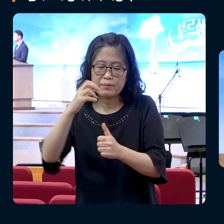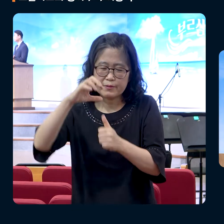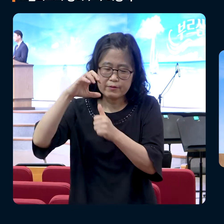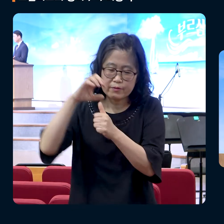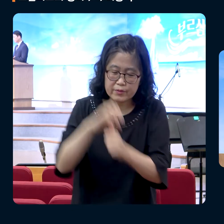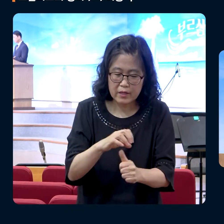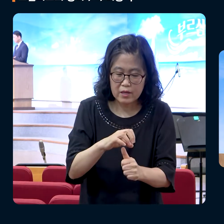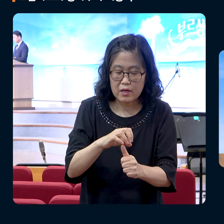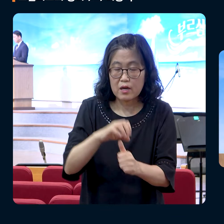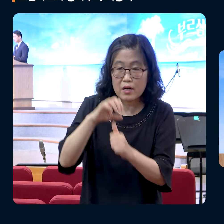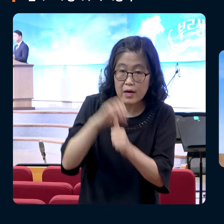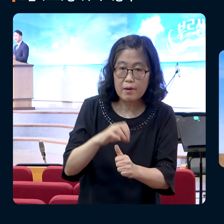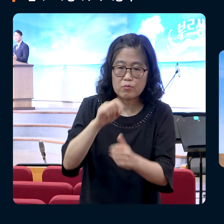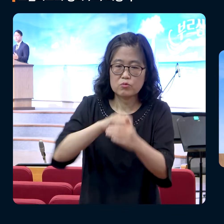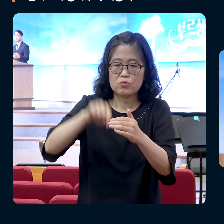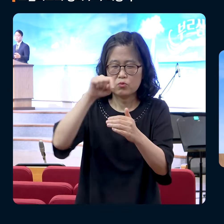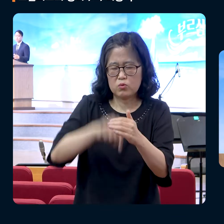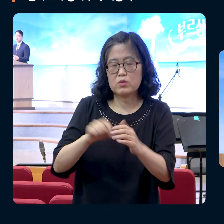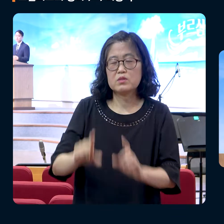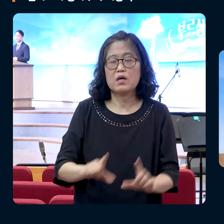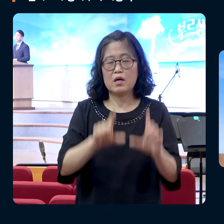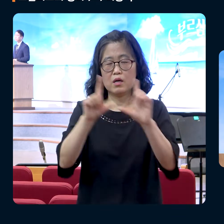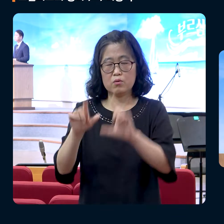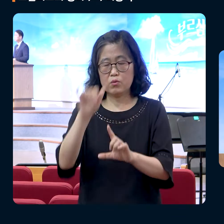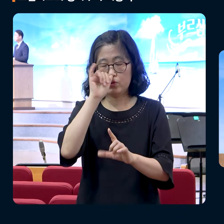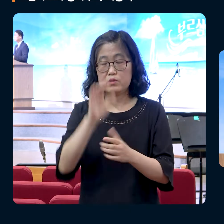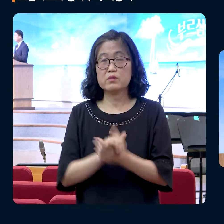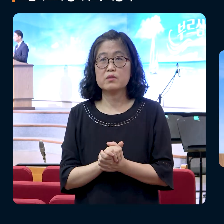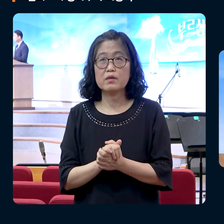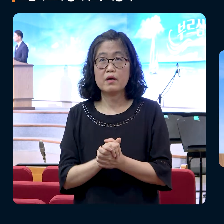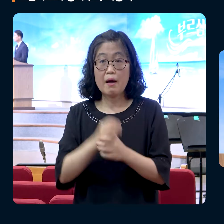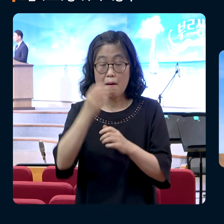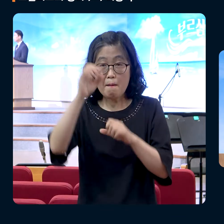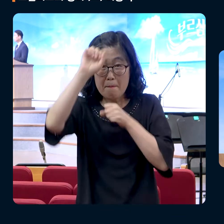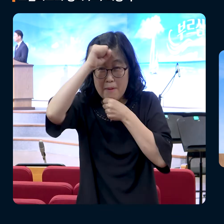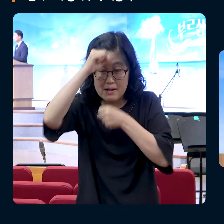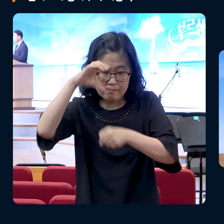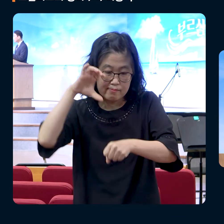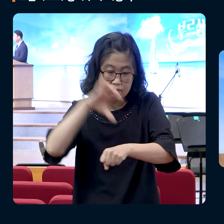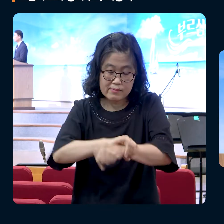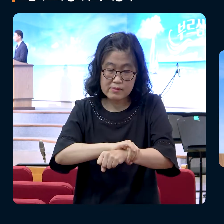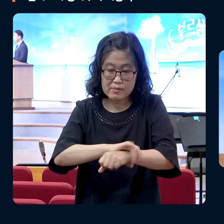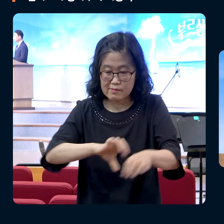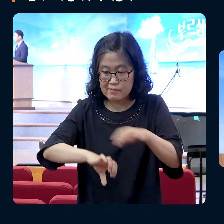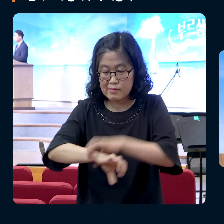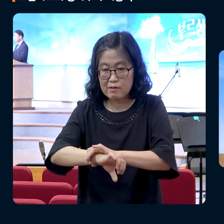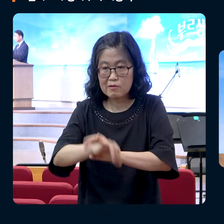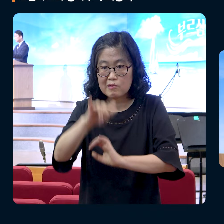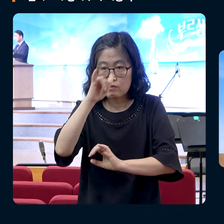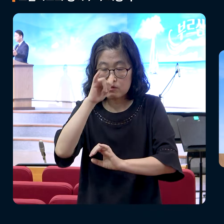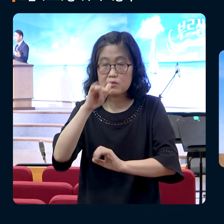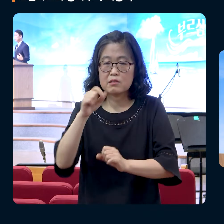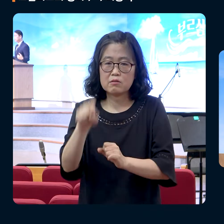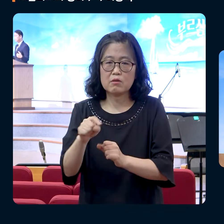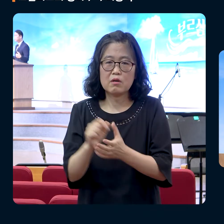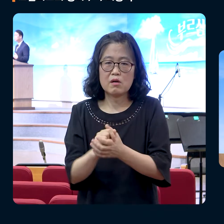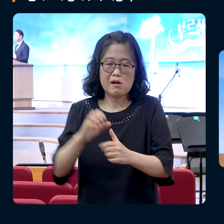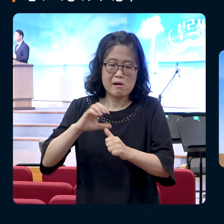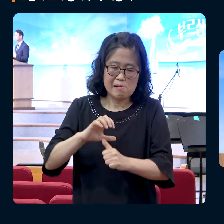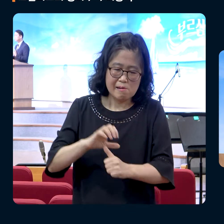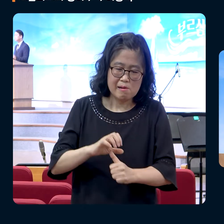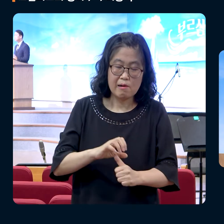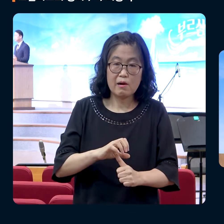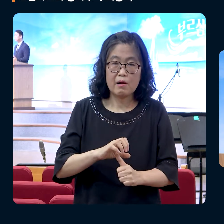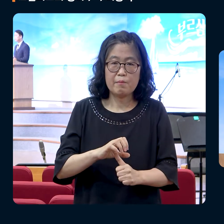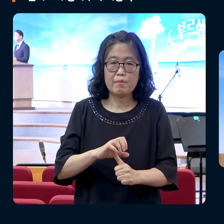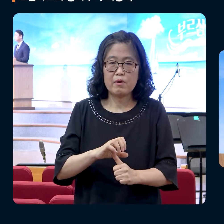견뎌야 했습니다. 그러니까 그 발이 착고에 찼다라는 것은 자유함이 없고 억압받고 그 틀에